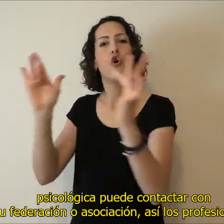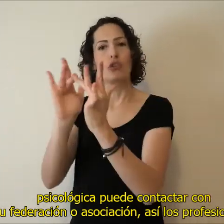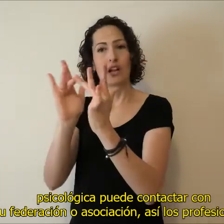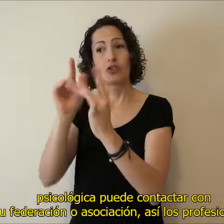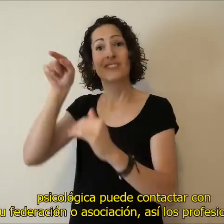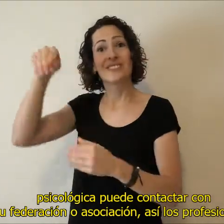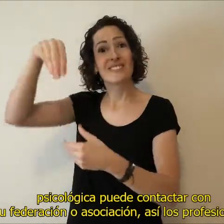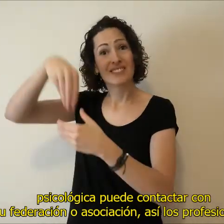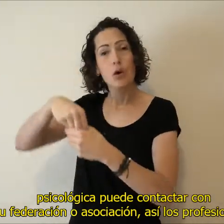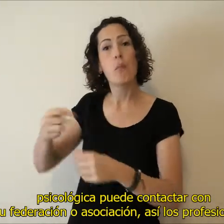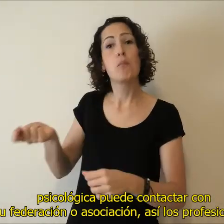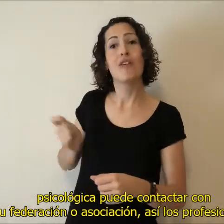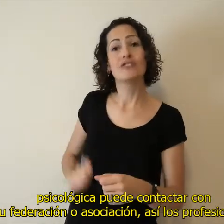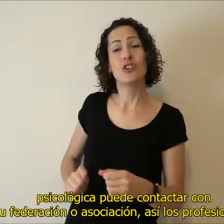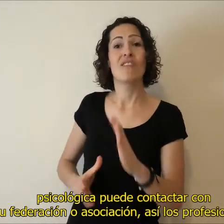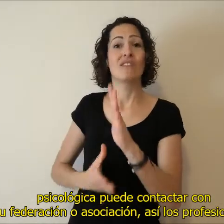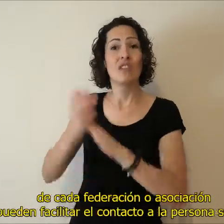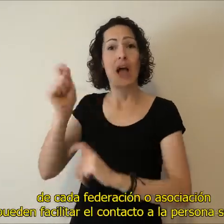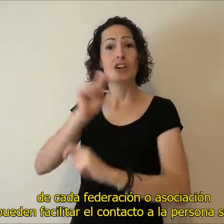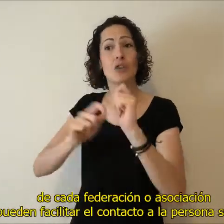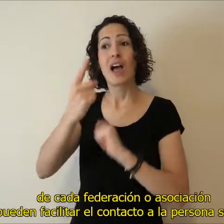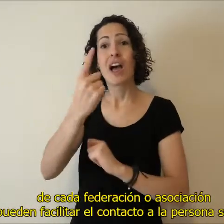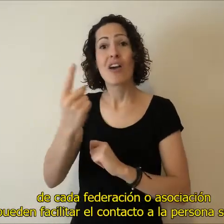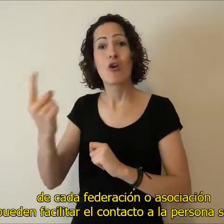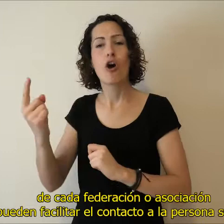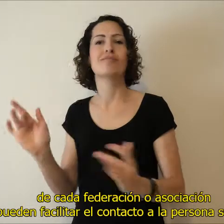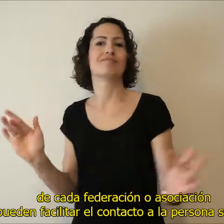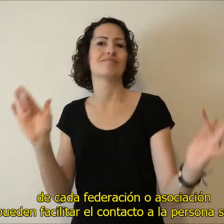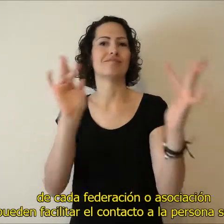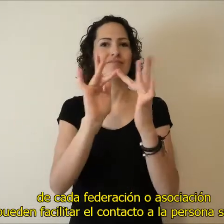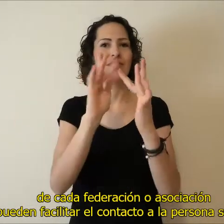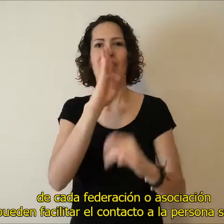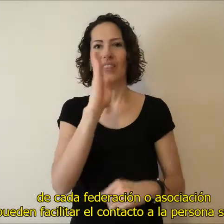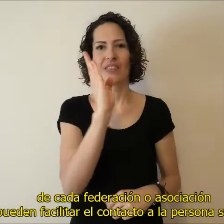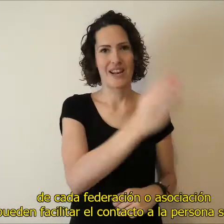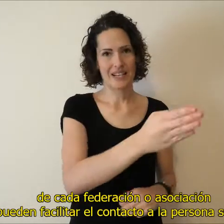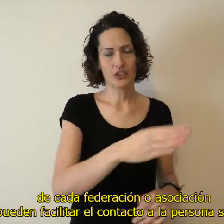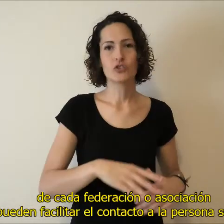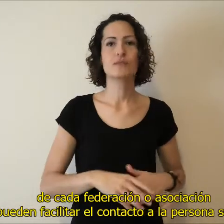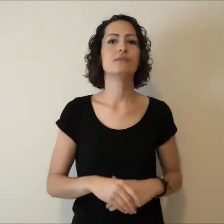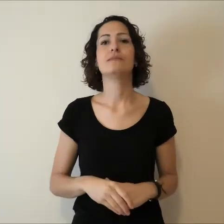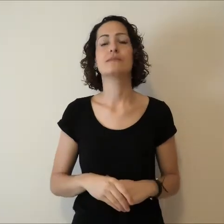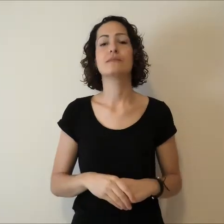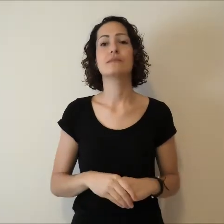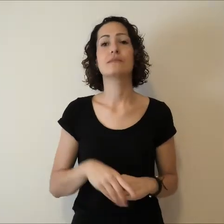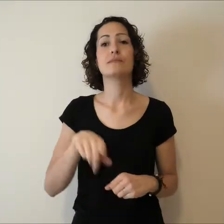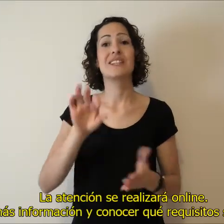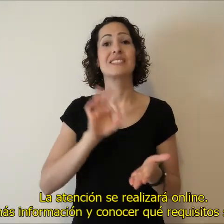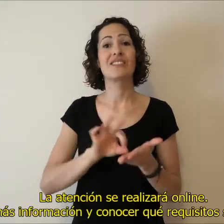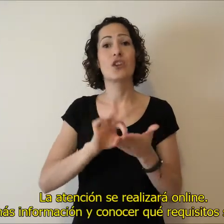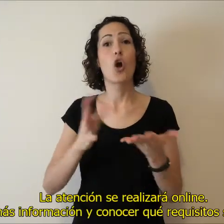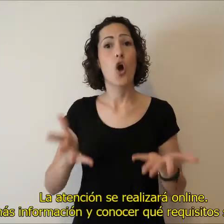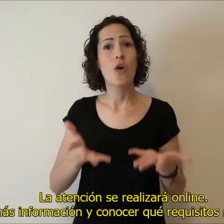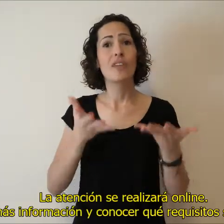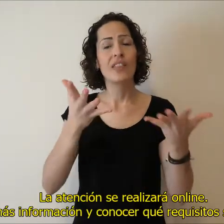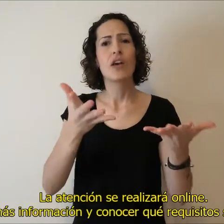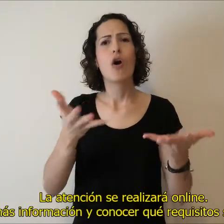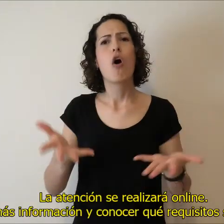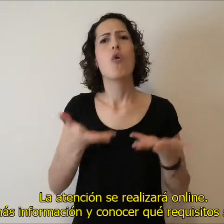o asociación así los profesionales de cada federación o asociación pueden facilitar el contacto a la persona sorda la